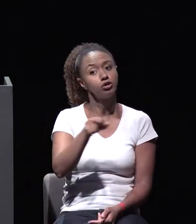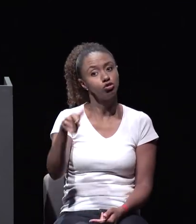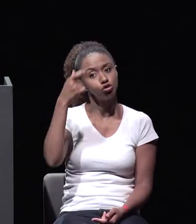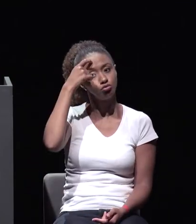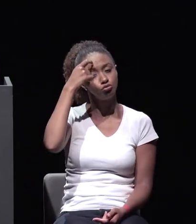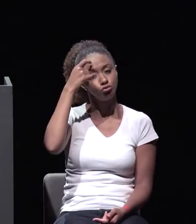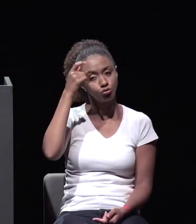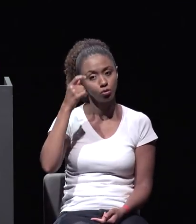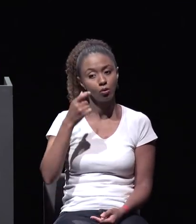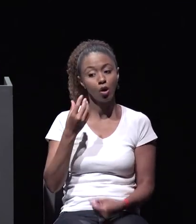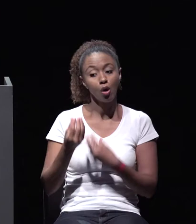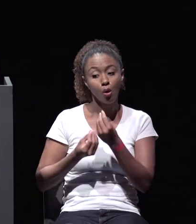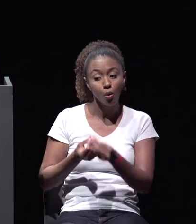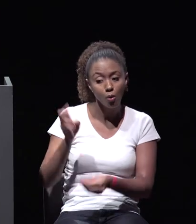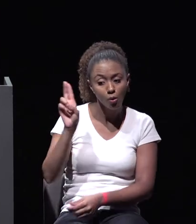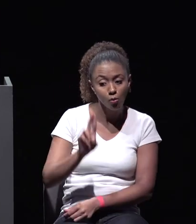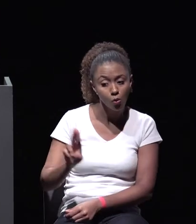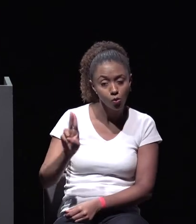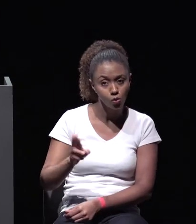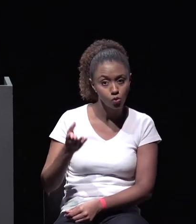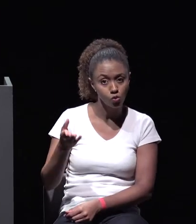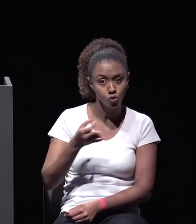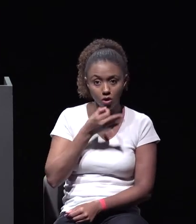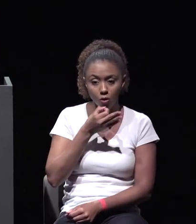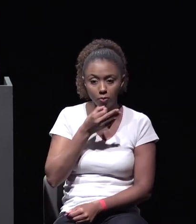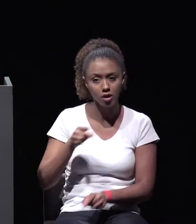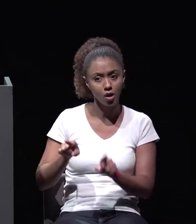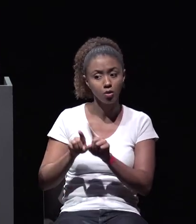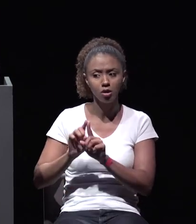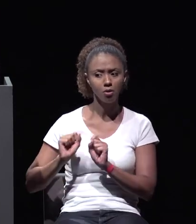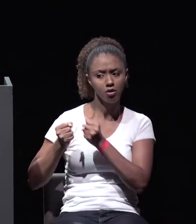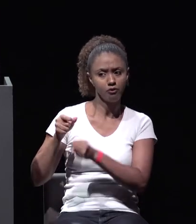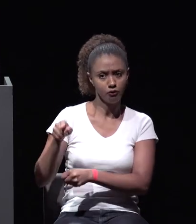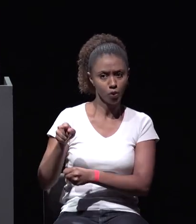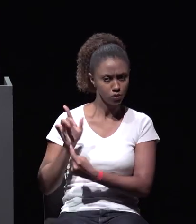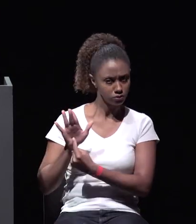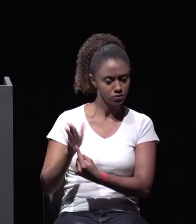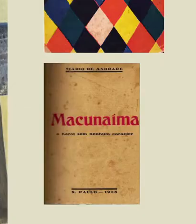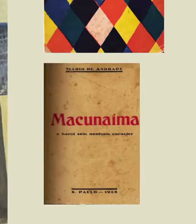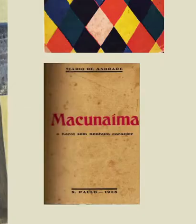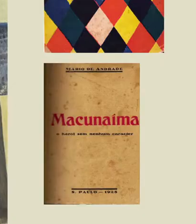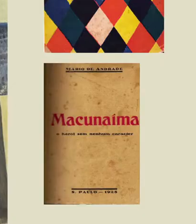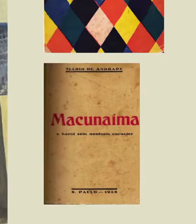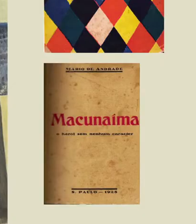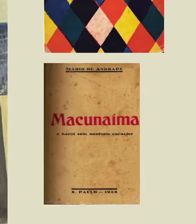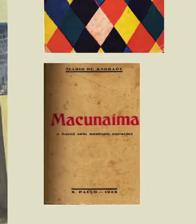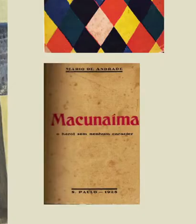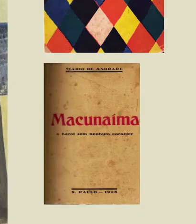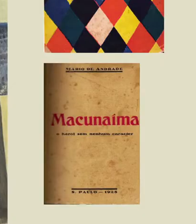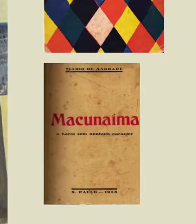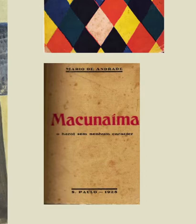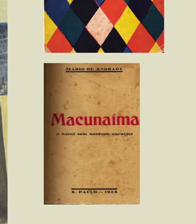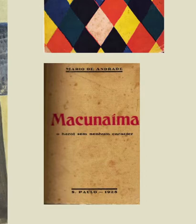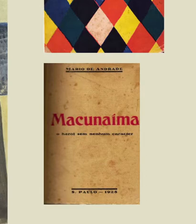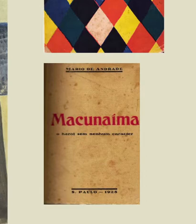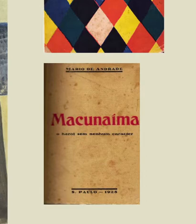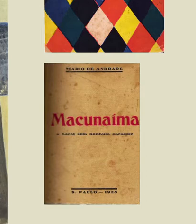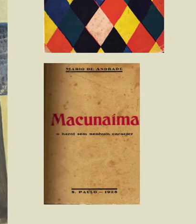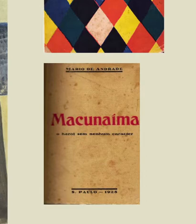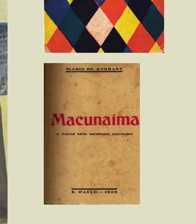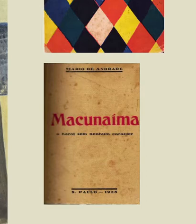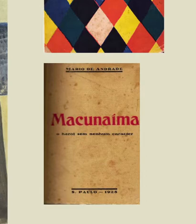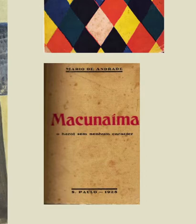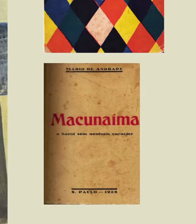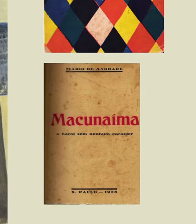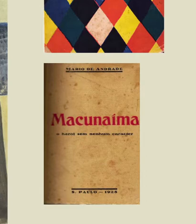do uso desse desse discurso e da força que ele tem então mário de andrade como a gente sabe envolvido no processo de